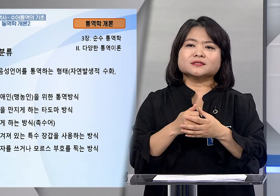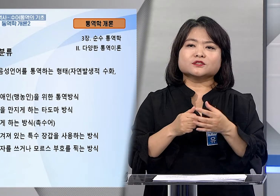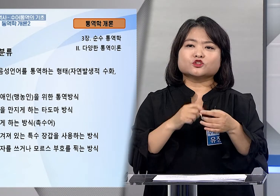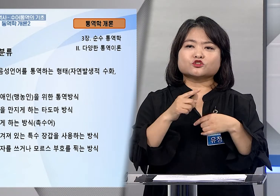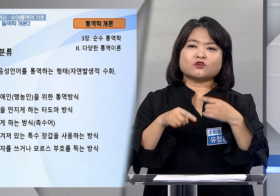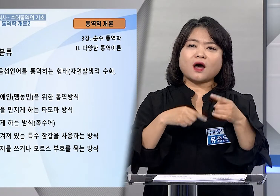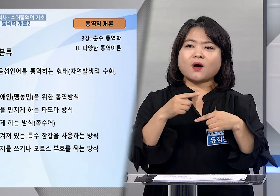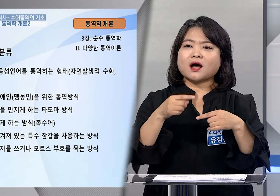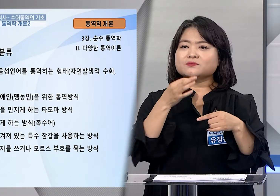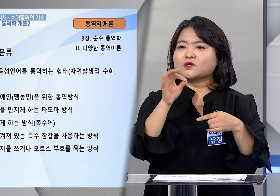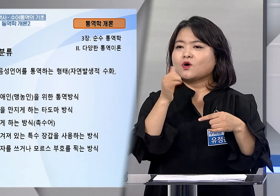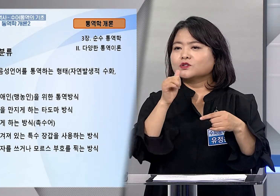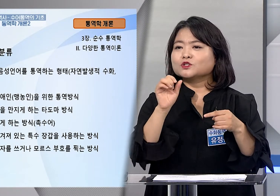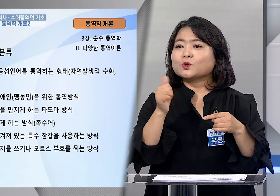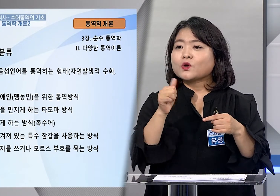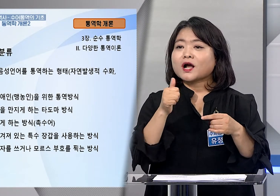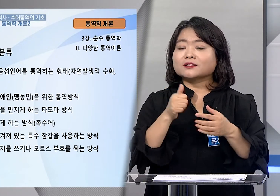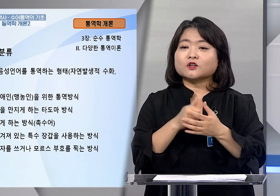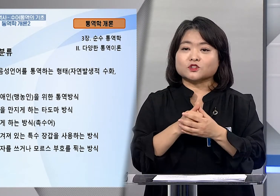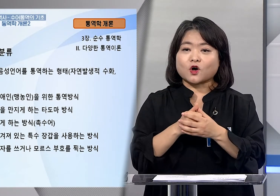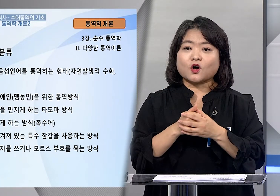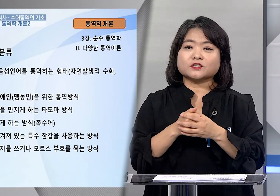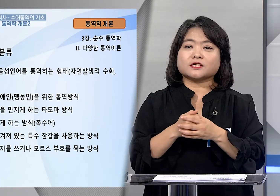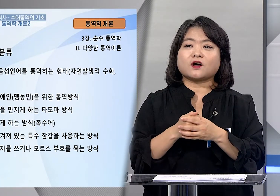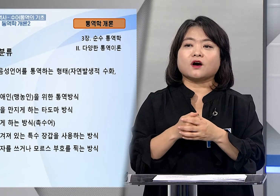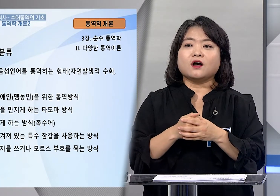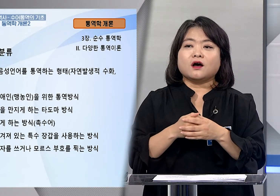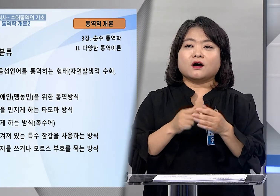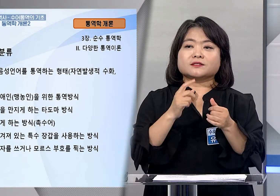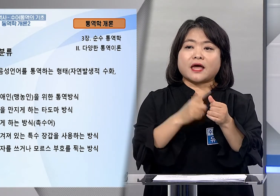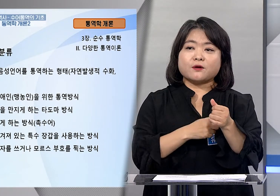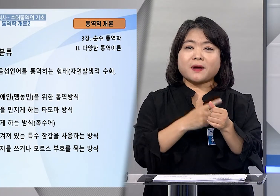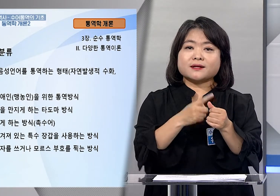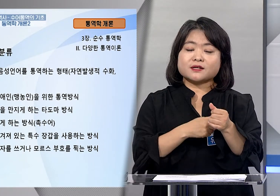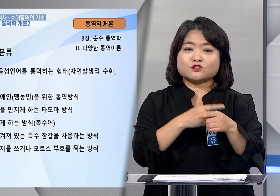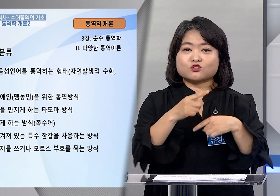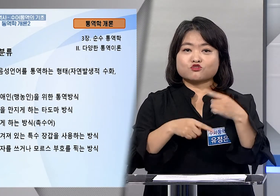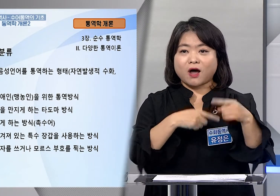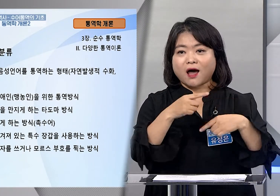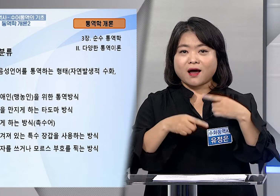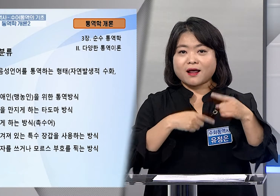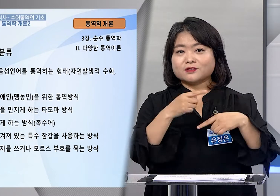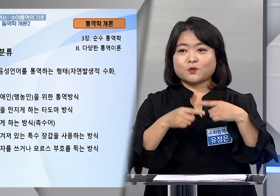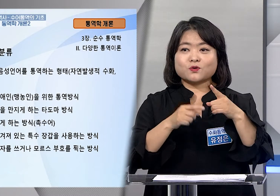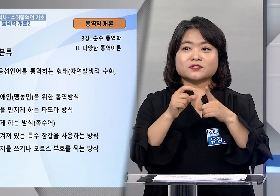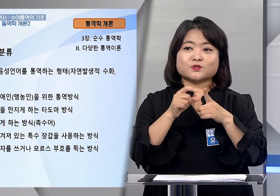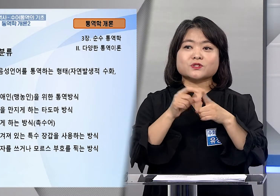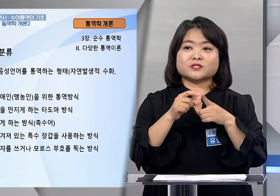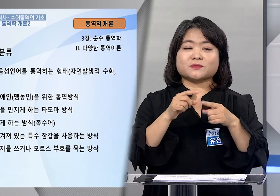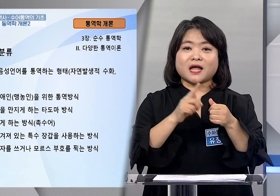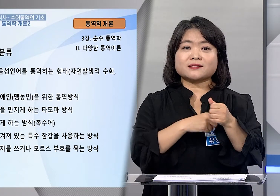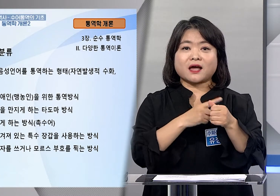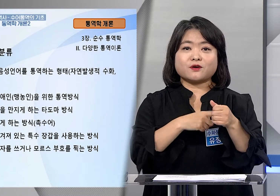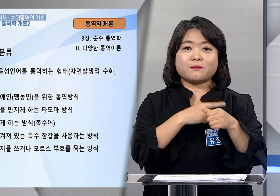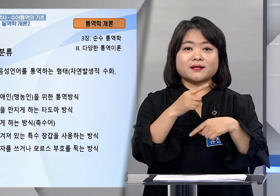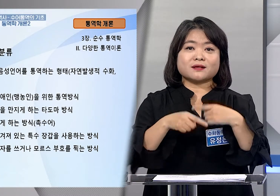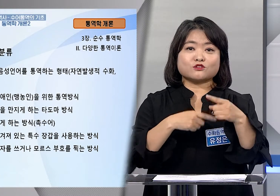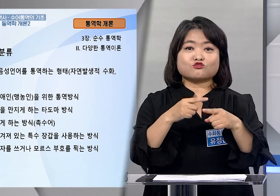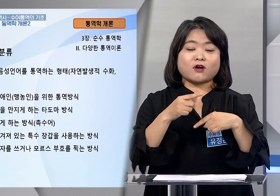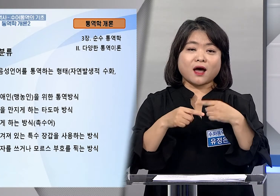수화와 음성 언어를 통역하는 거죠. 그래서 자연 발생적 수화라는 용어를 쓰고 있습니다. 자연 발생적 수화,